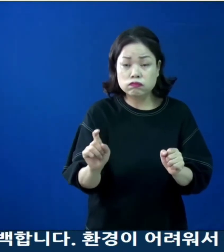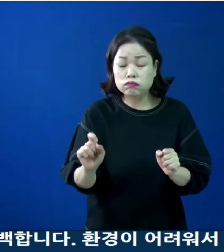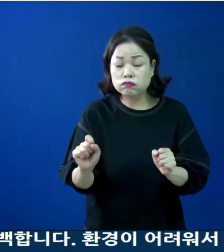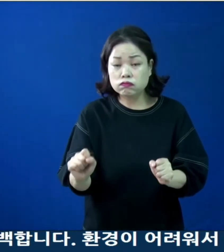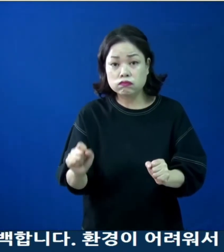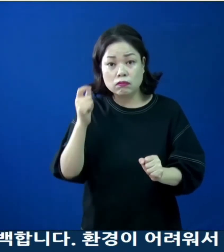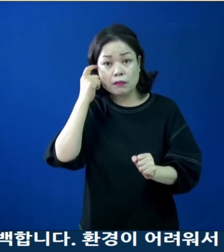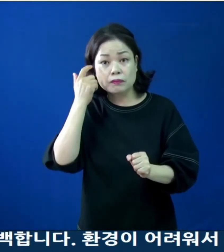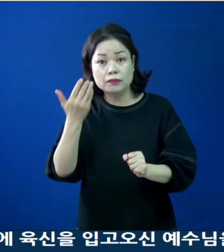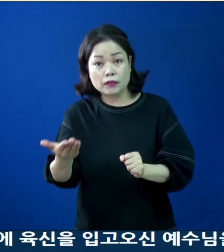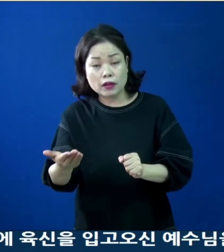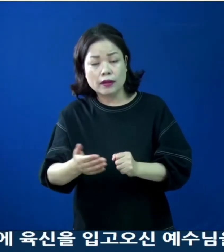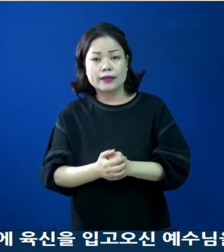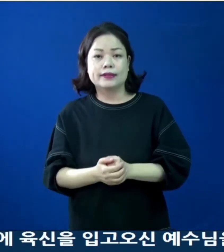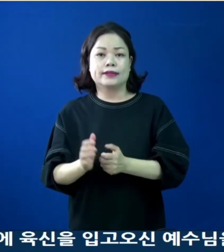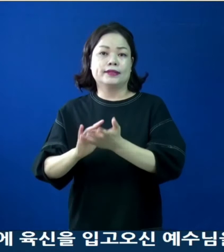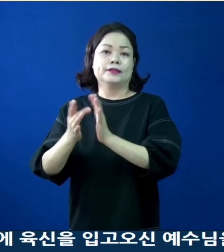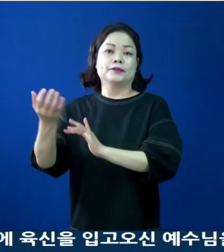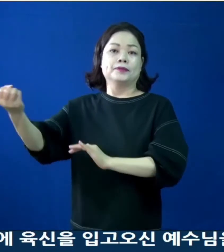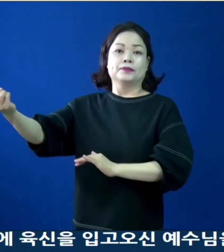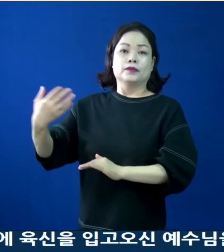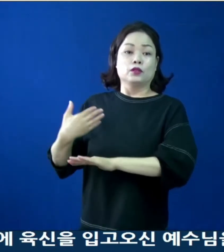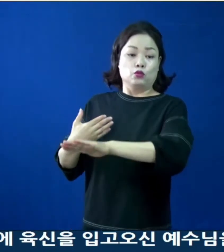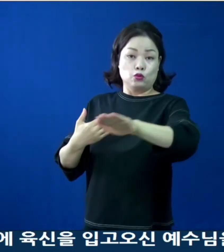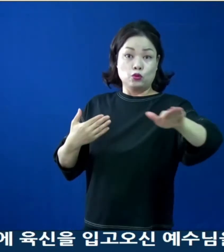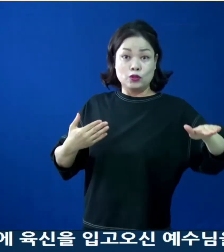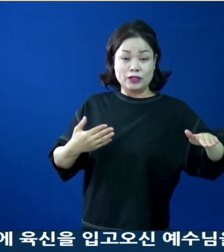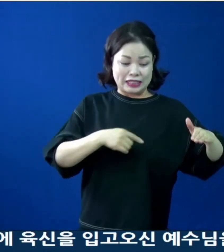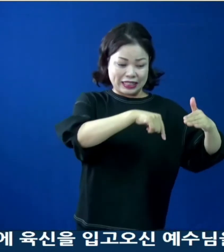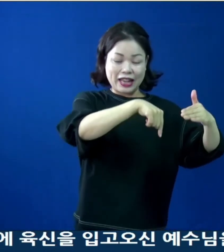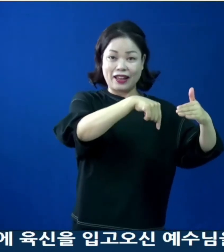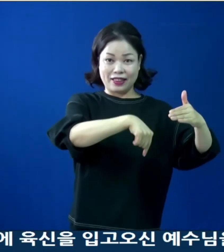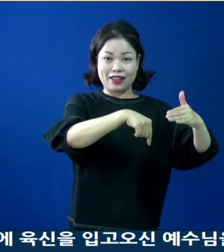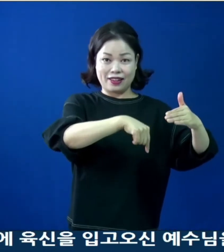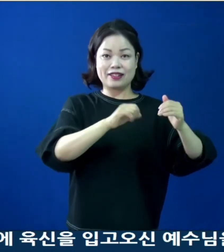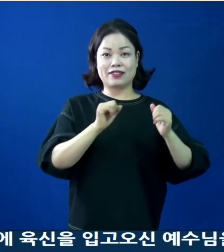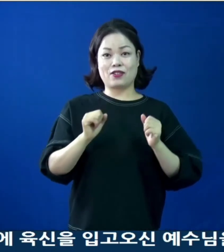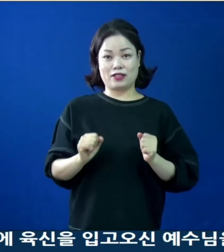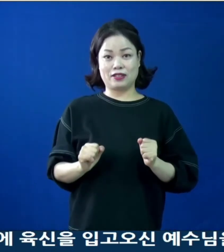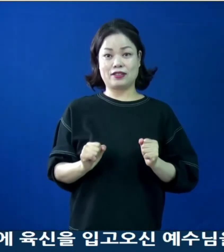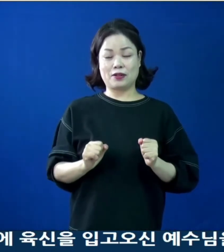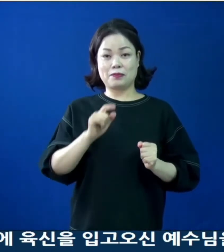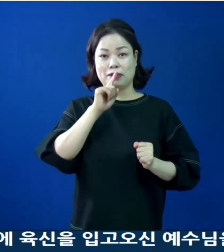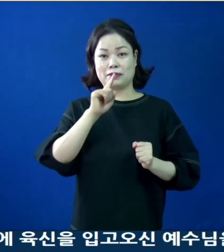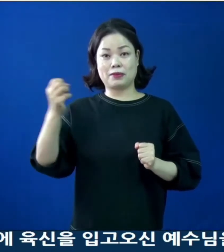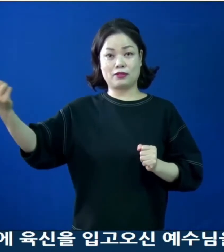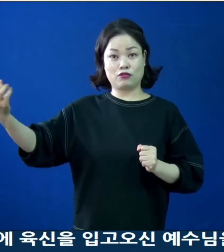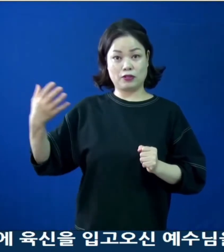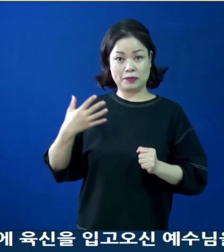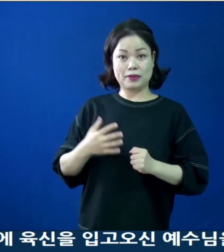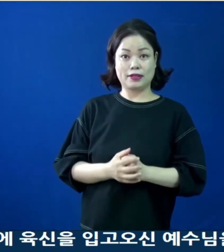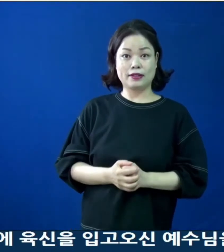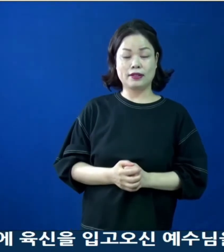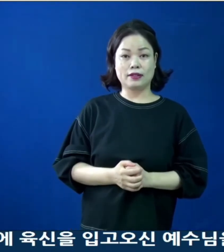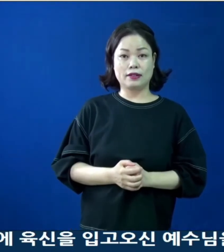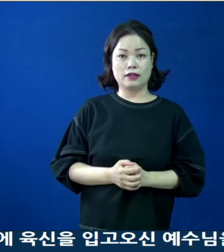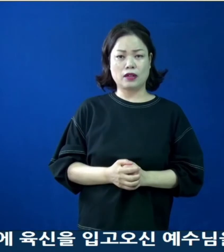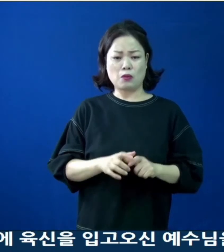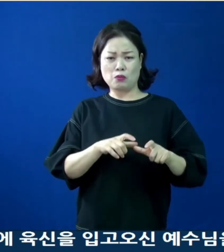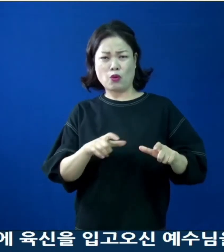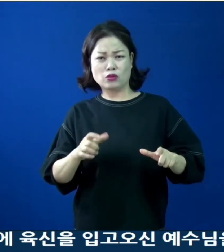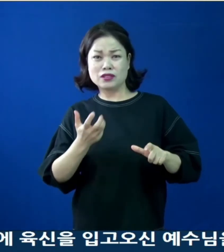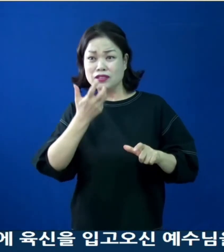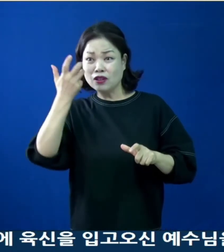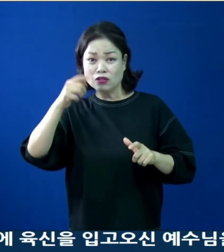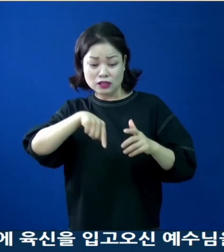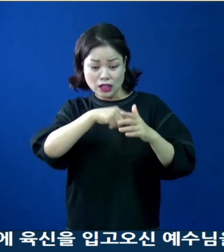하신다고 이야기하십니까? 예수님께서 우리 안에 거하신다고 말씀하십니다. 보통